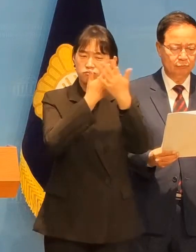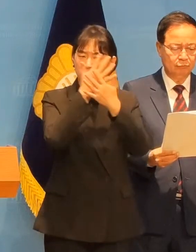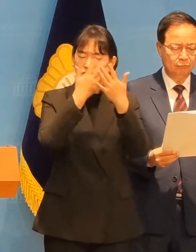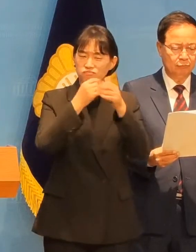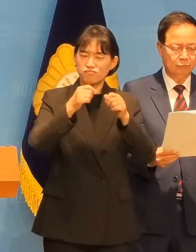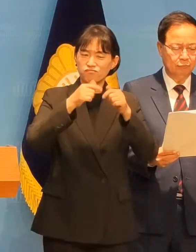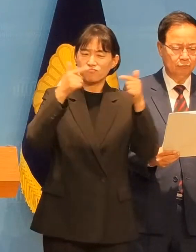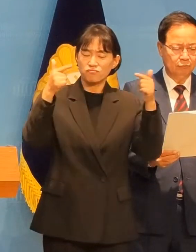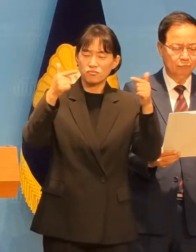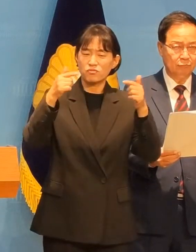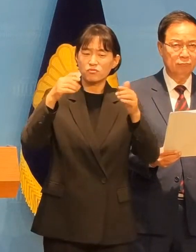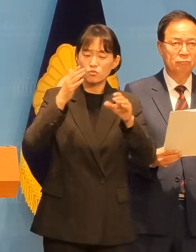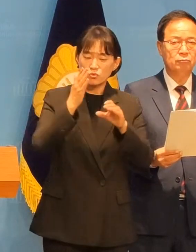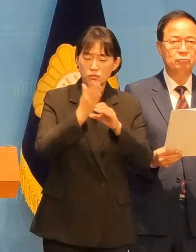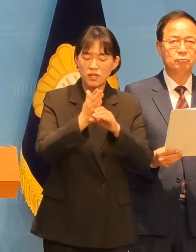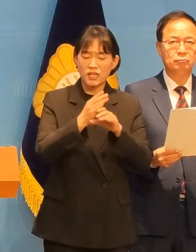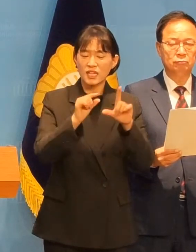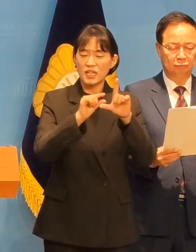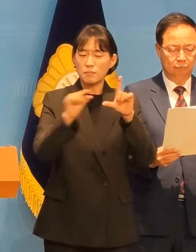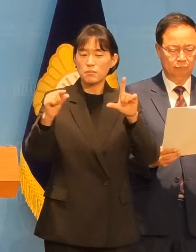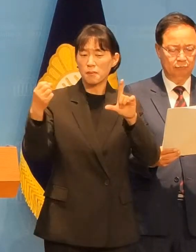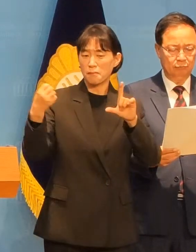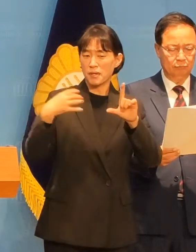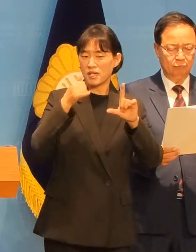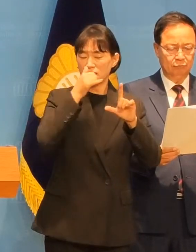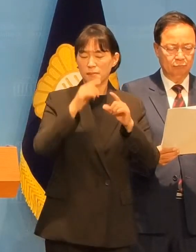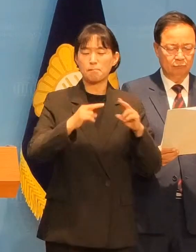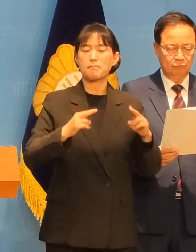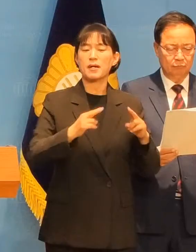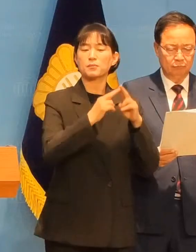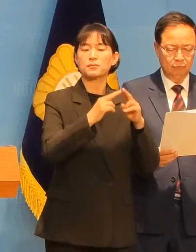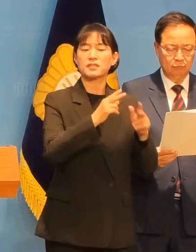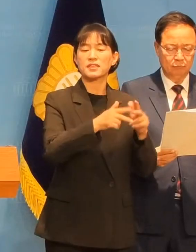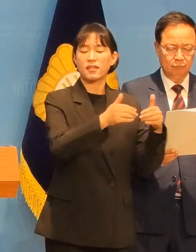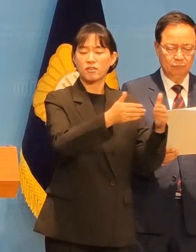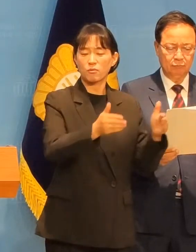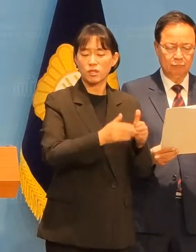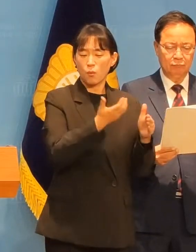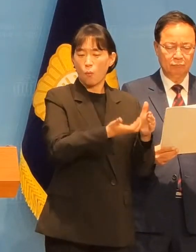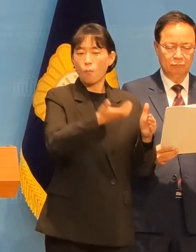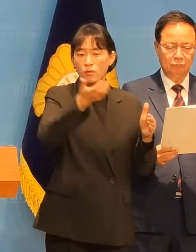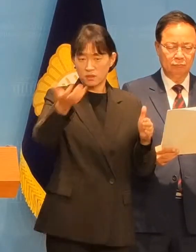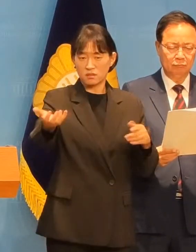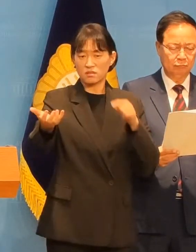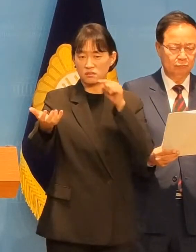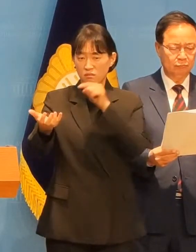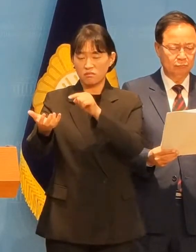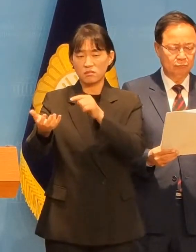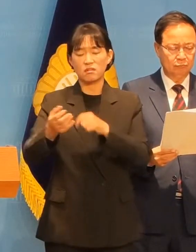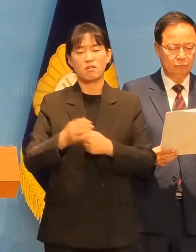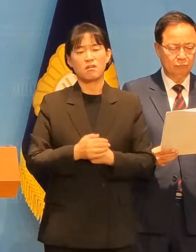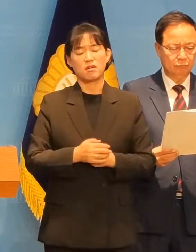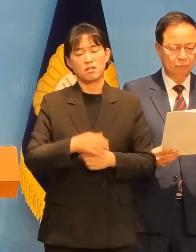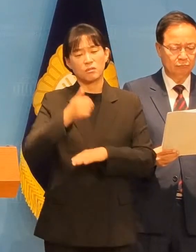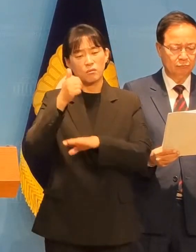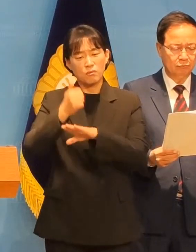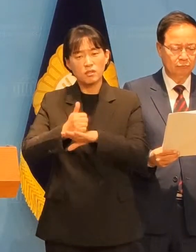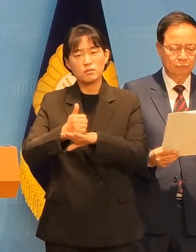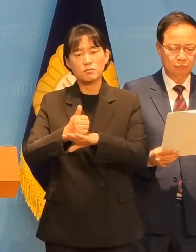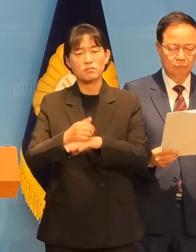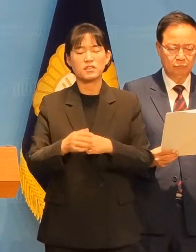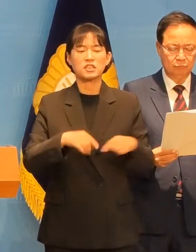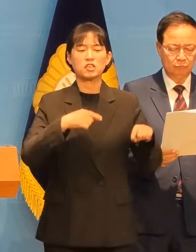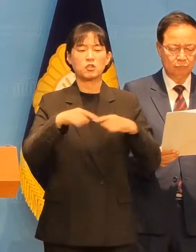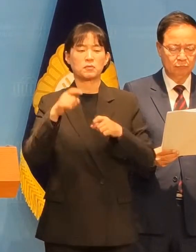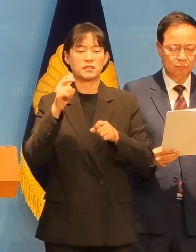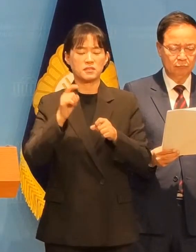있는 상황에서 일부에서 제기되고 있는 반도체 산단의 지방 이전론에 편승하는 것은 결과적으로